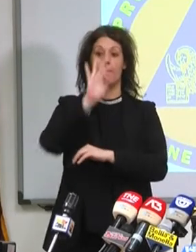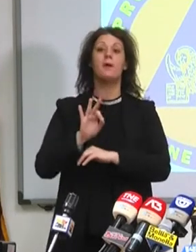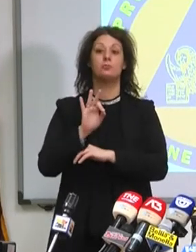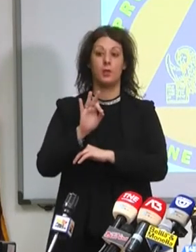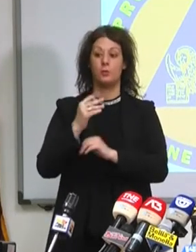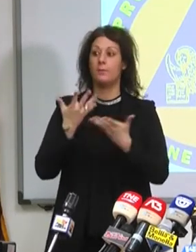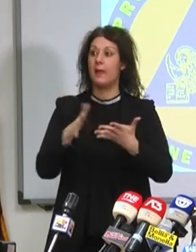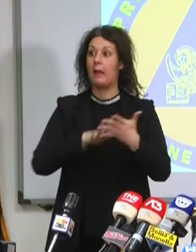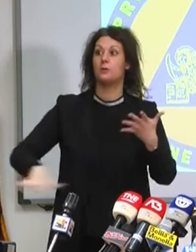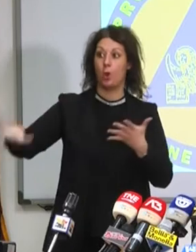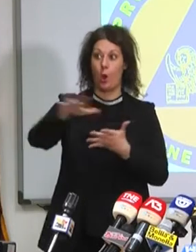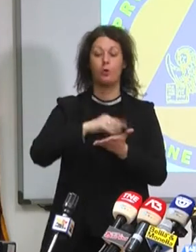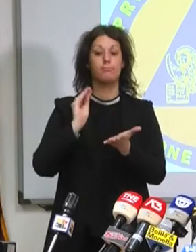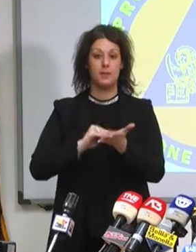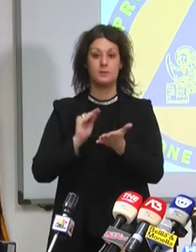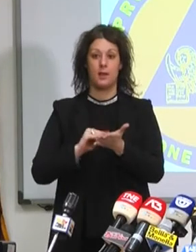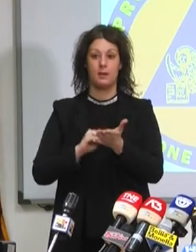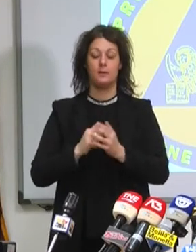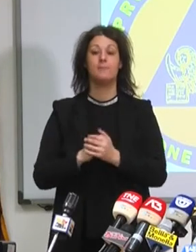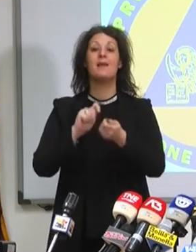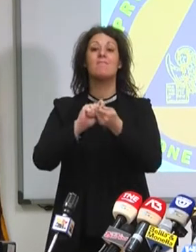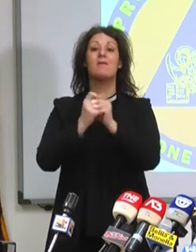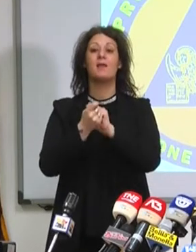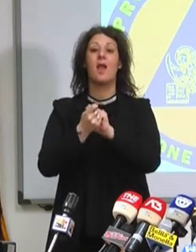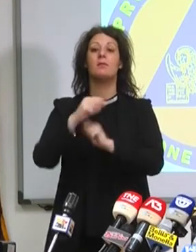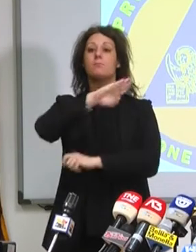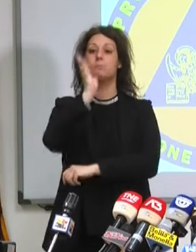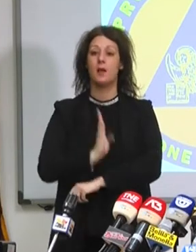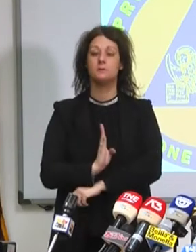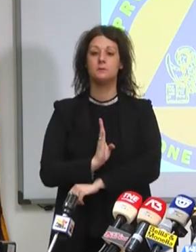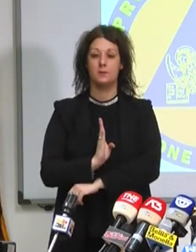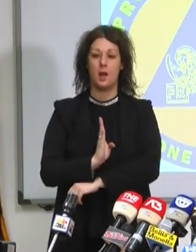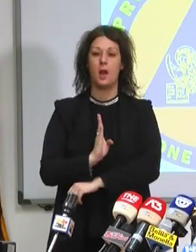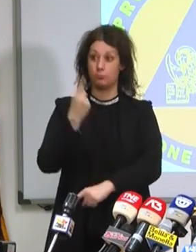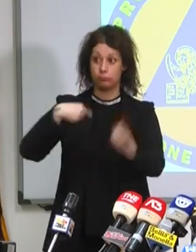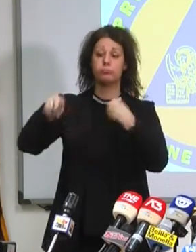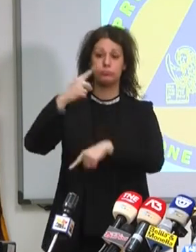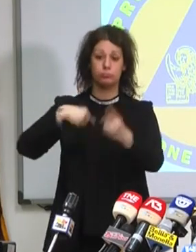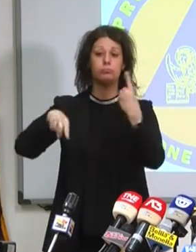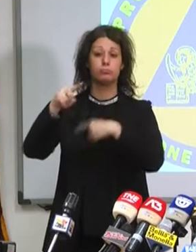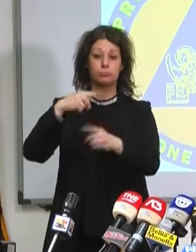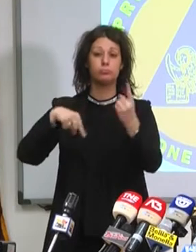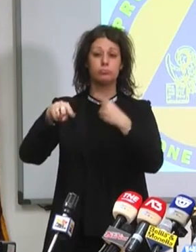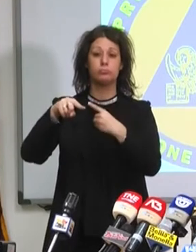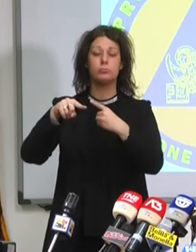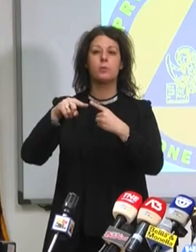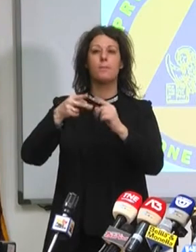il territorio. La variante brasiliana con una circolazione soprattutto nel